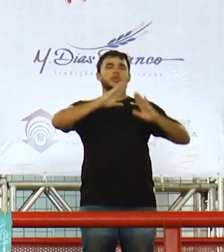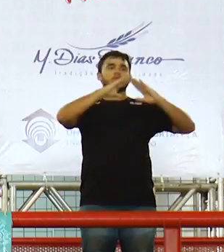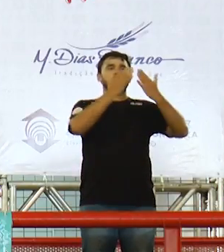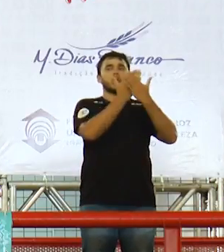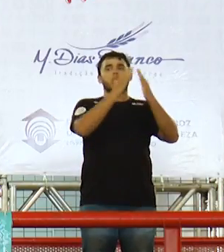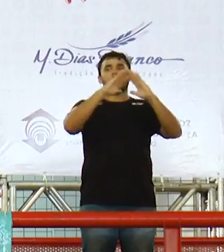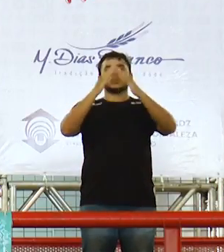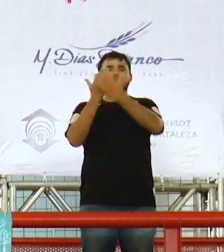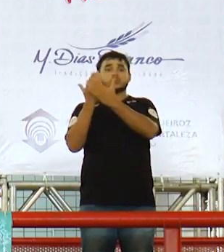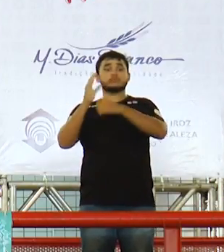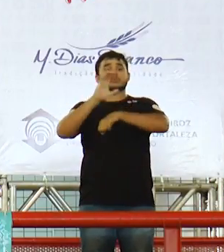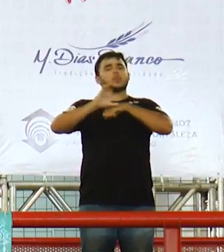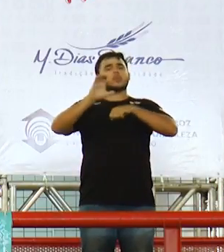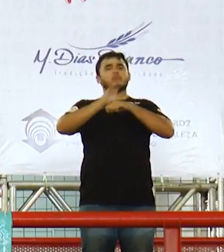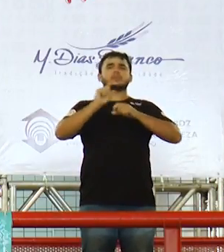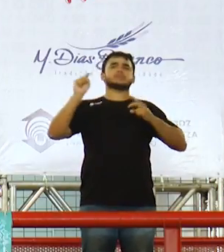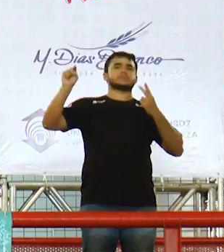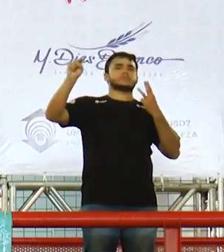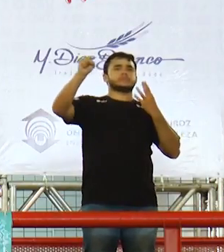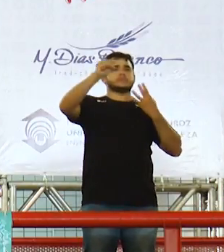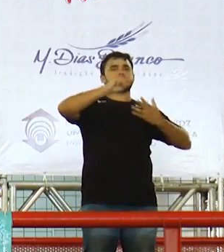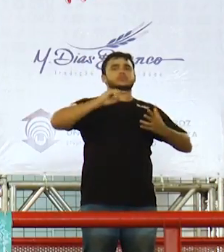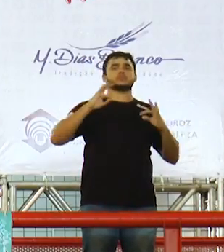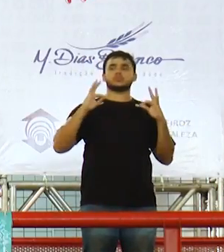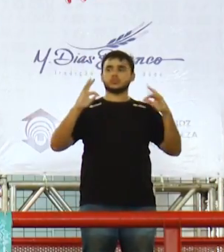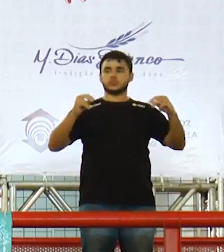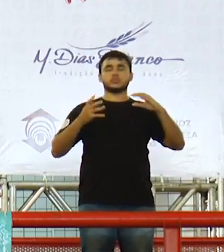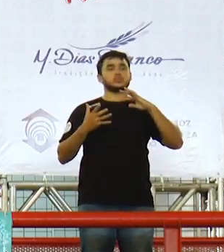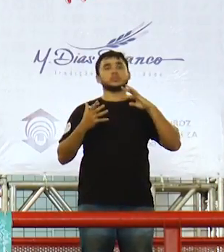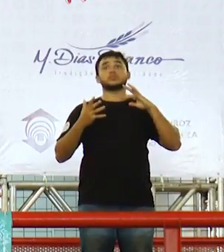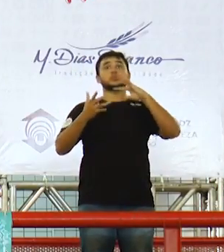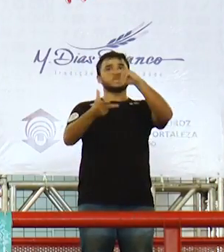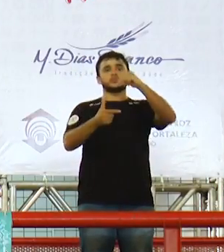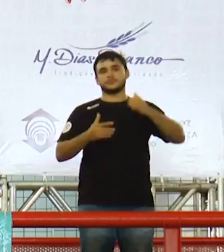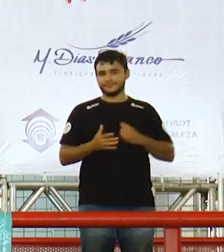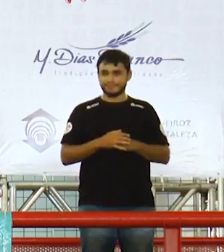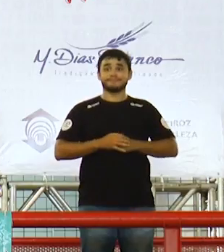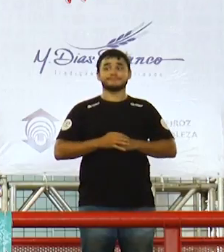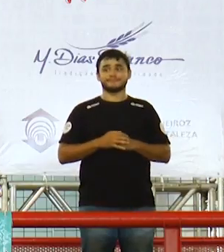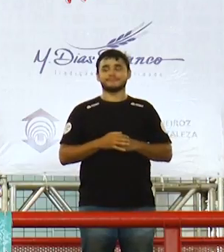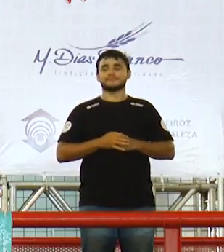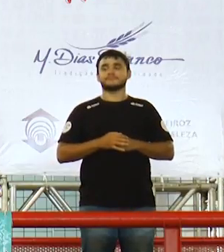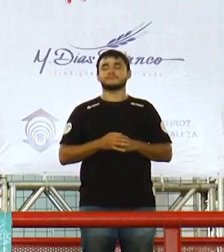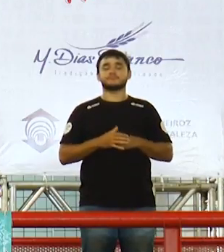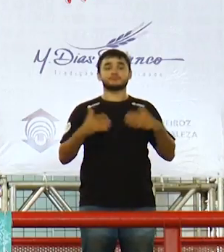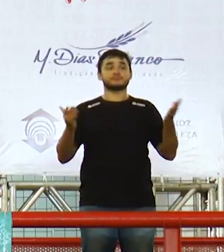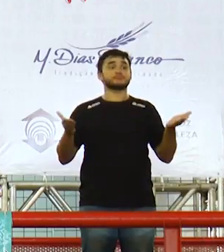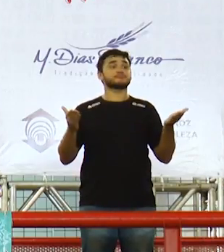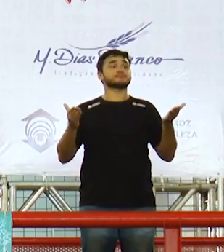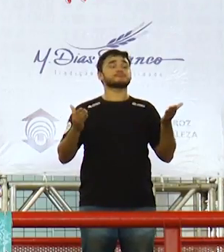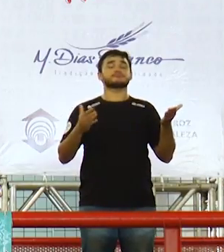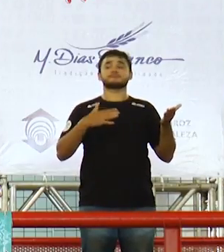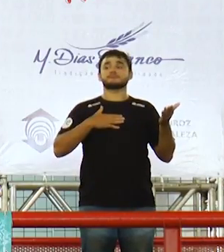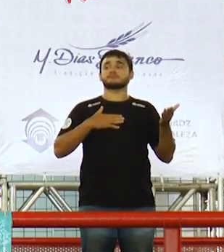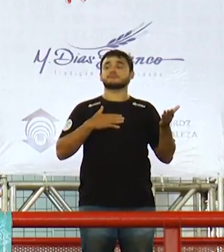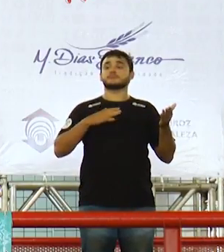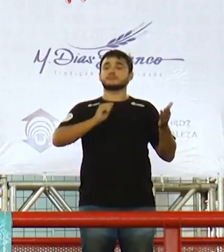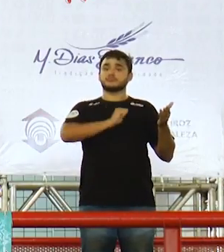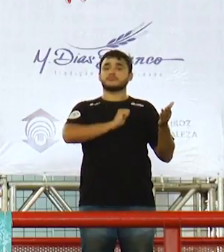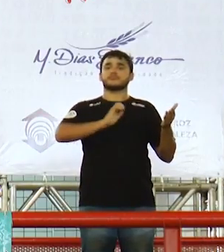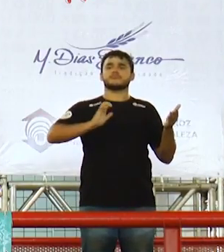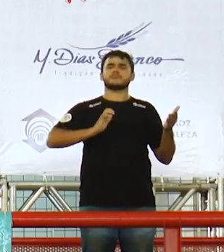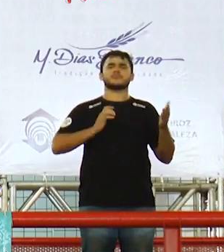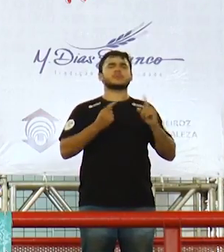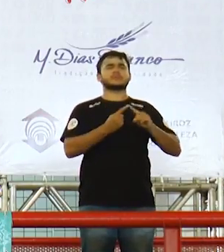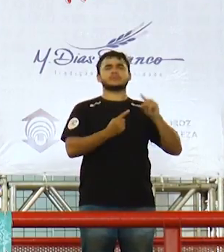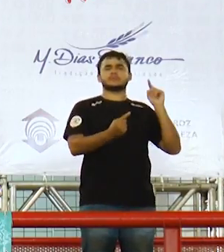e cursos espalhados aí pelo universo. Já estamos aqui com a Academia Enem desde